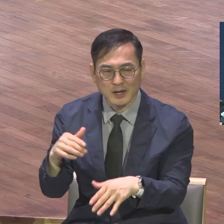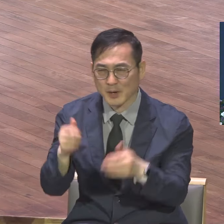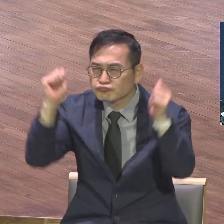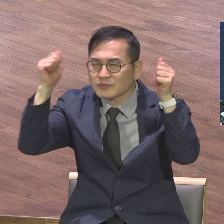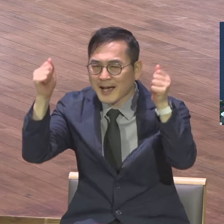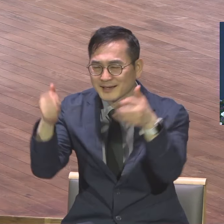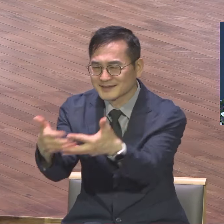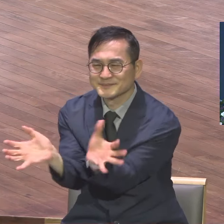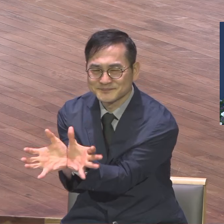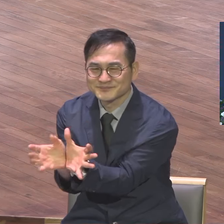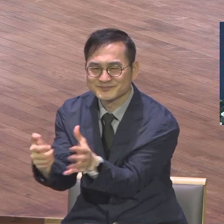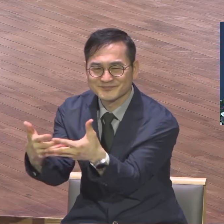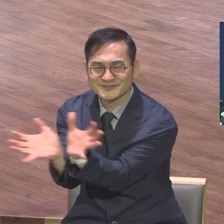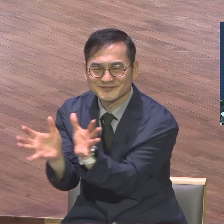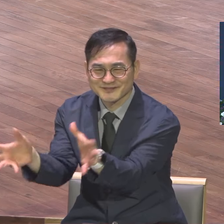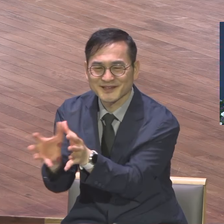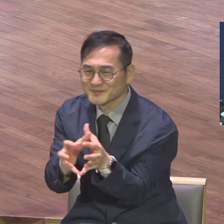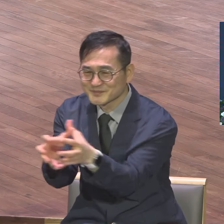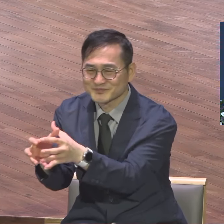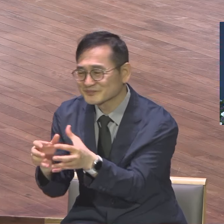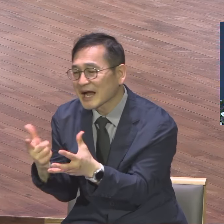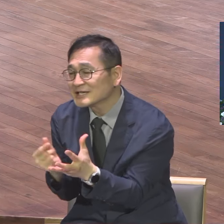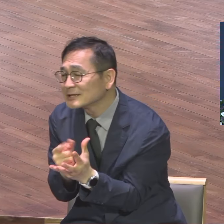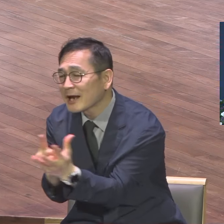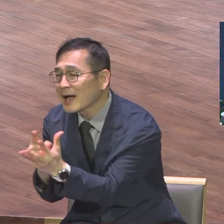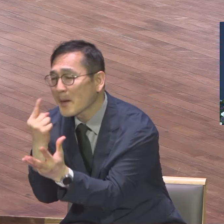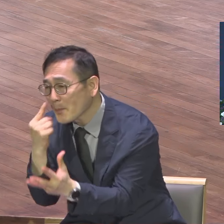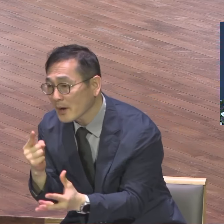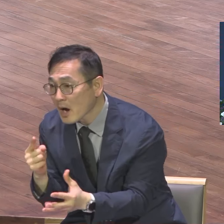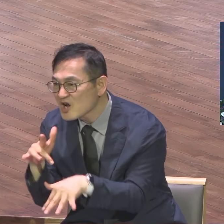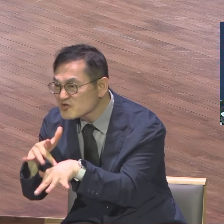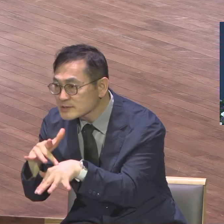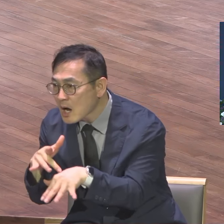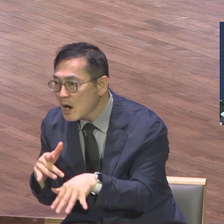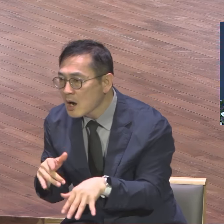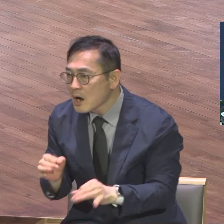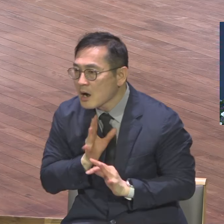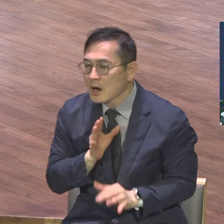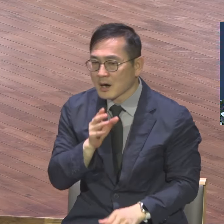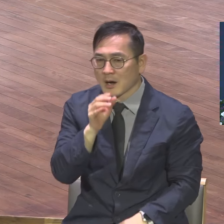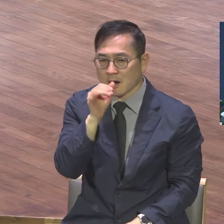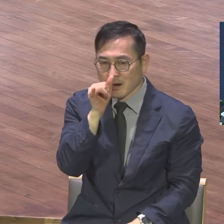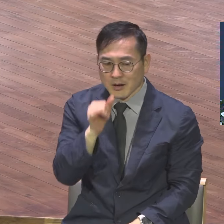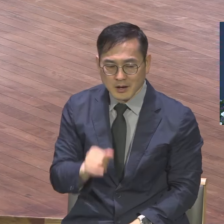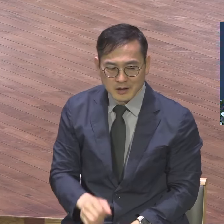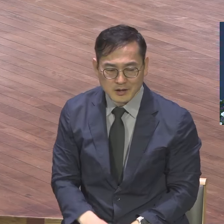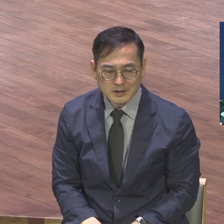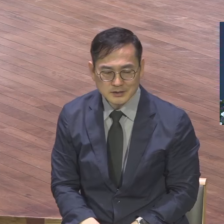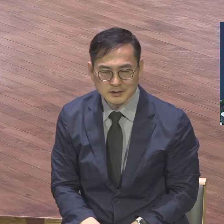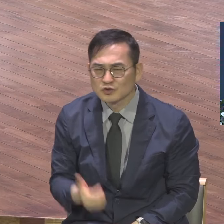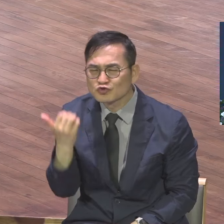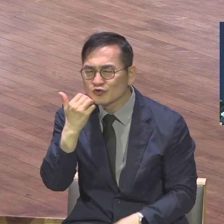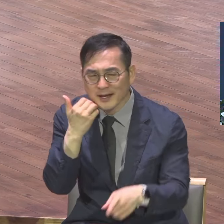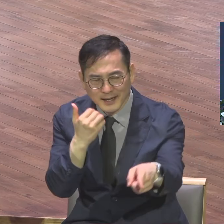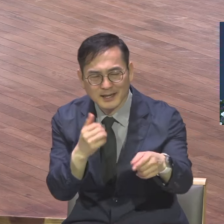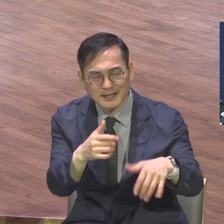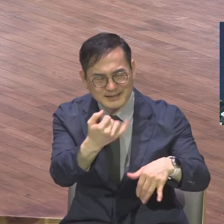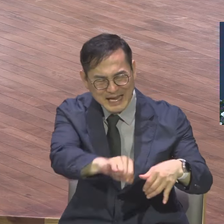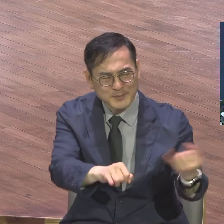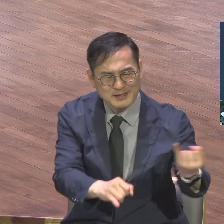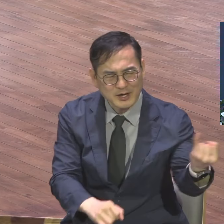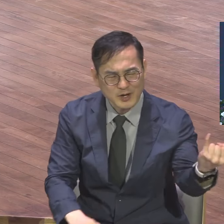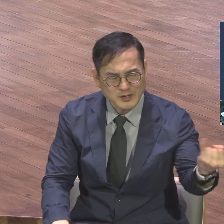목요일날 목계 대학원 하는데 그 유목사님 앉았는데 김동훈 목사님이 자매를 데려왔는데 자매가